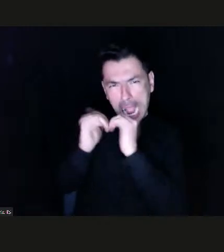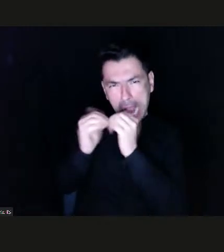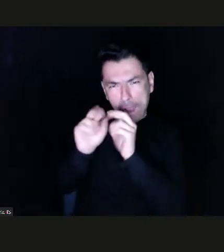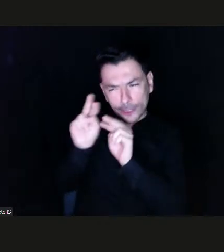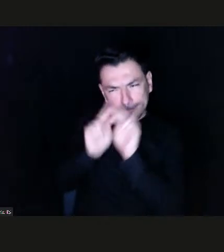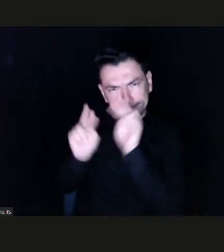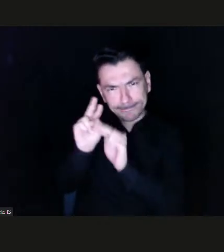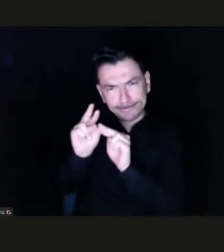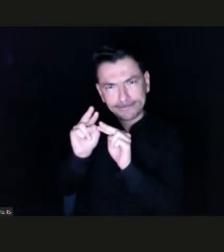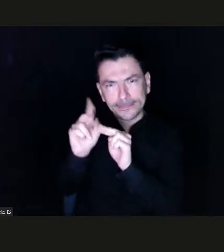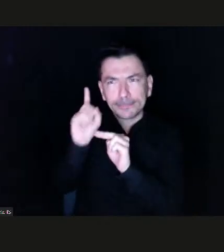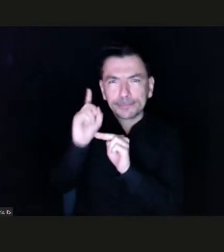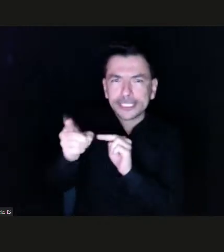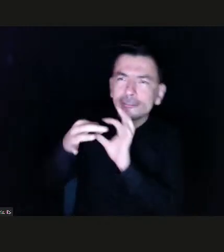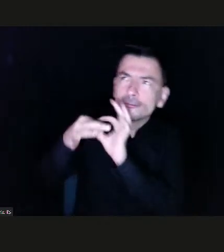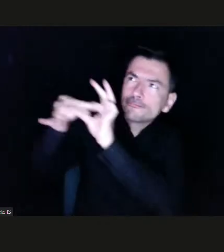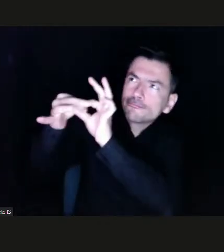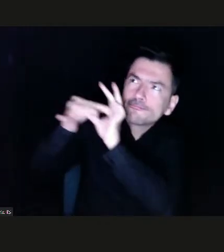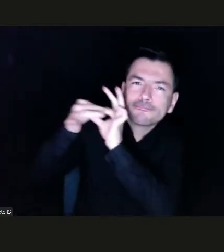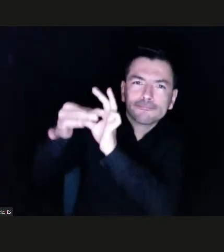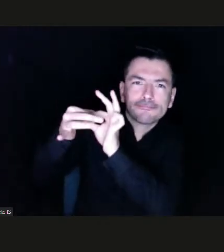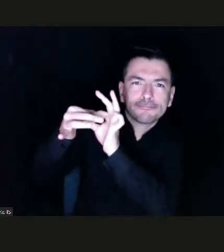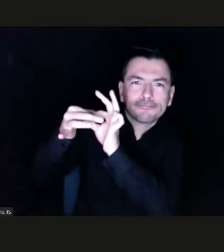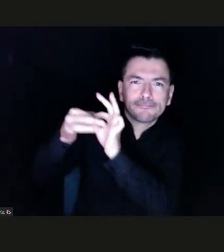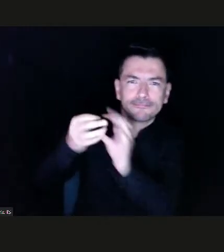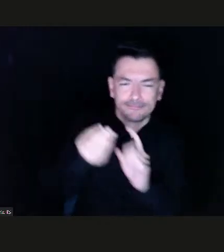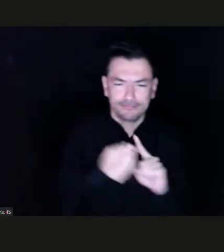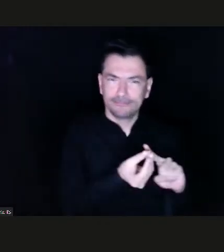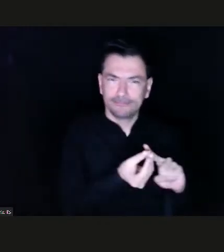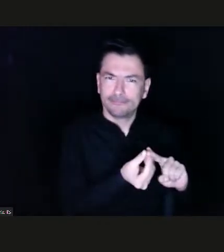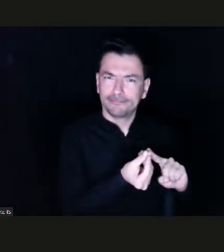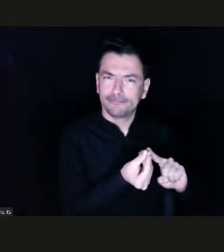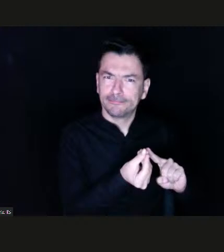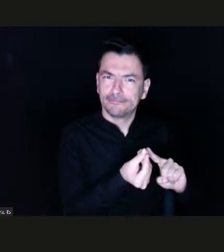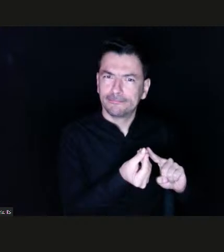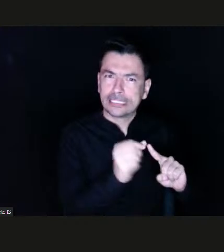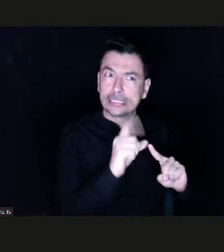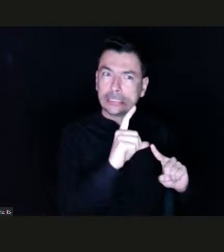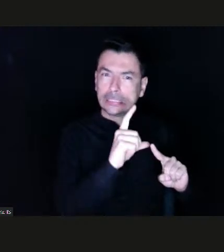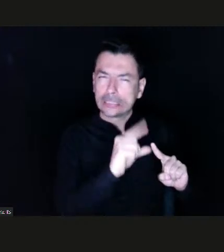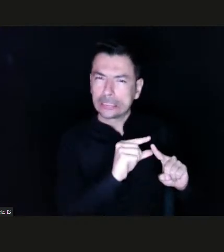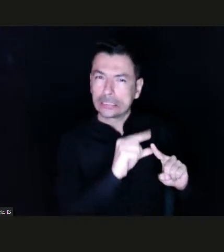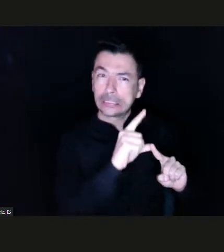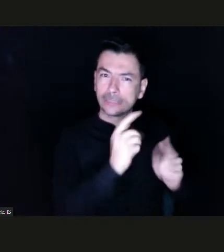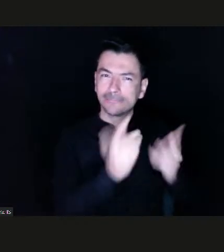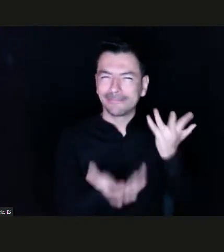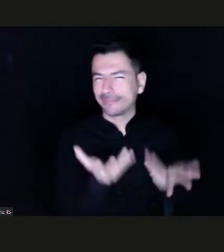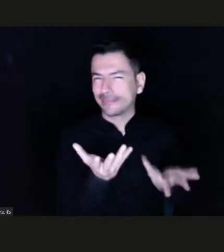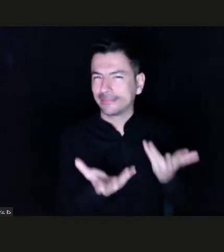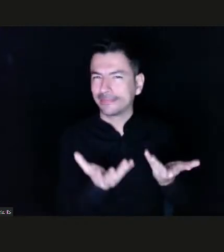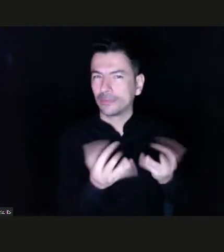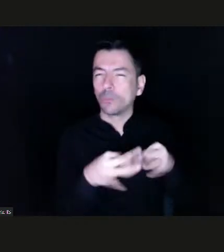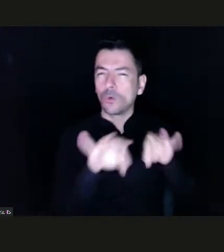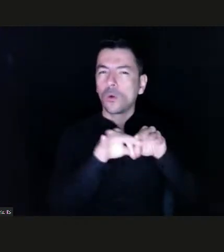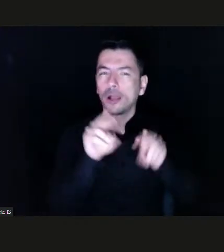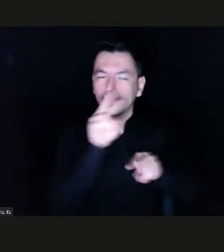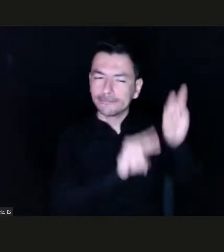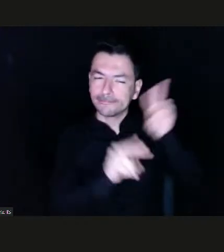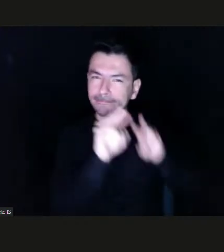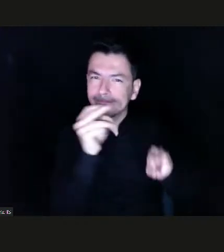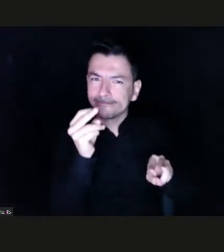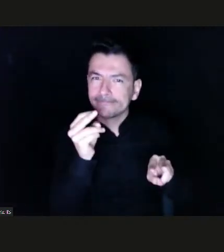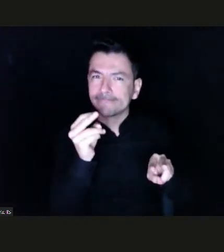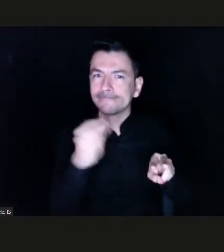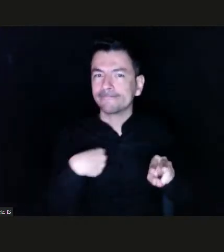Y en sí, esta recuperación es una buena noticia, sin embargo, está concentrada en